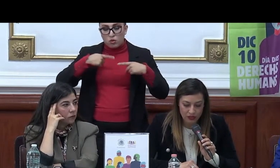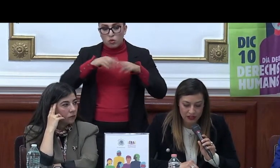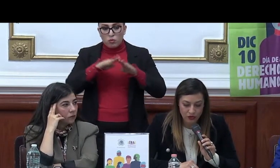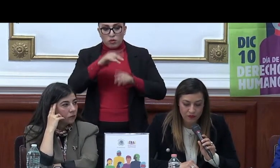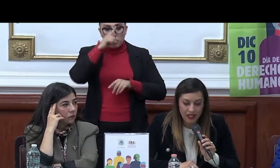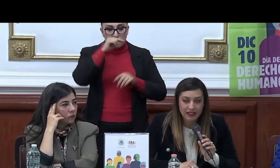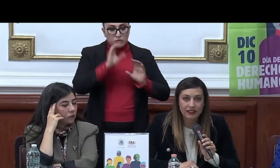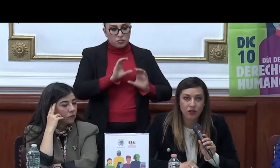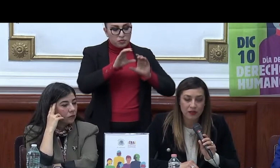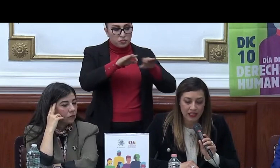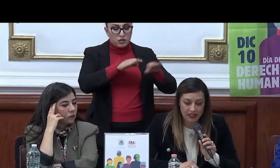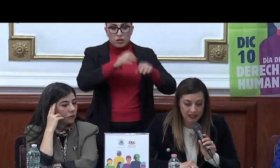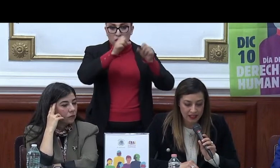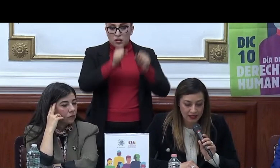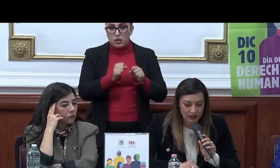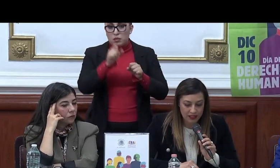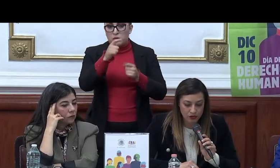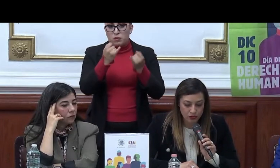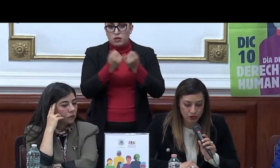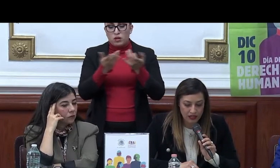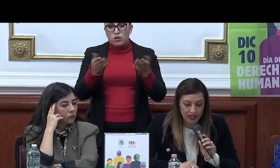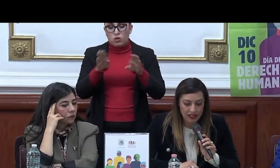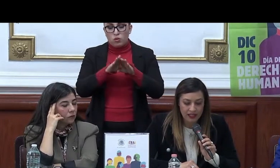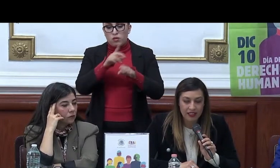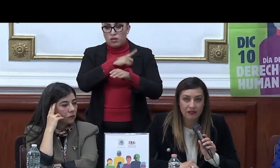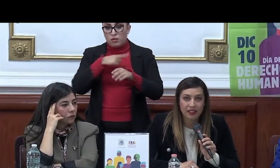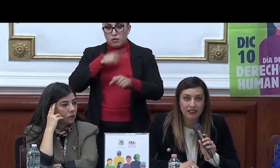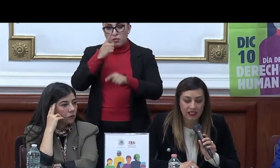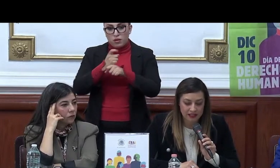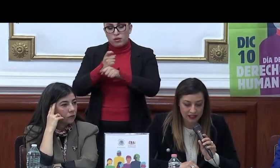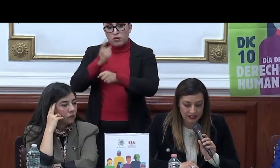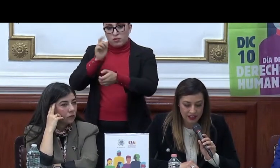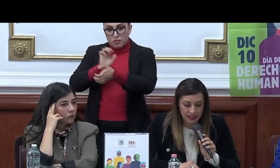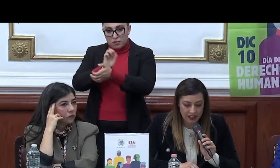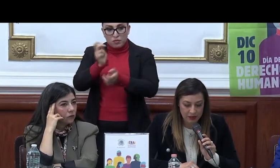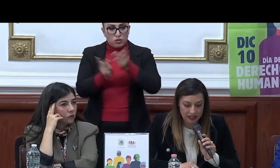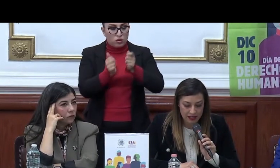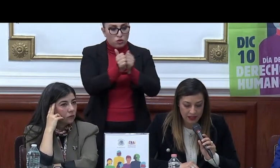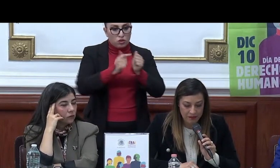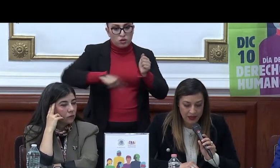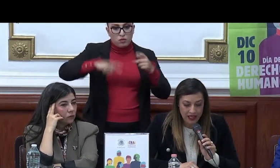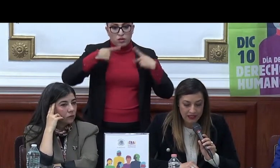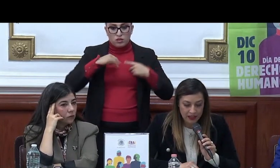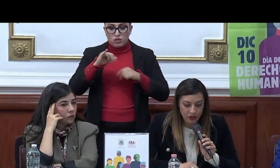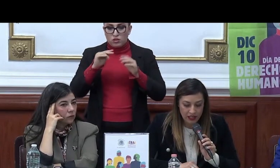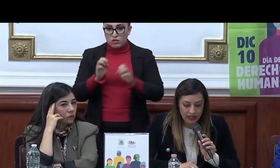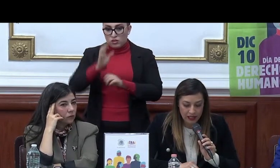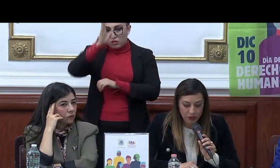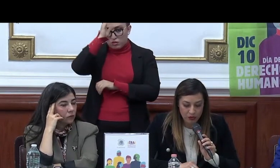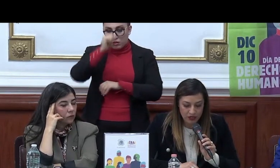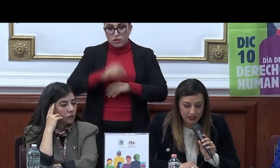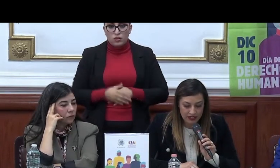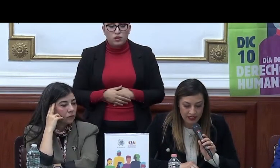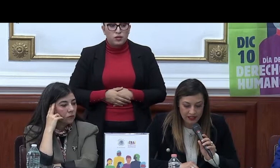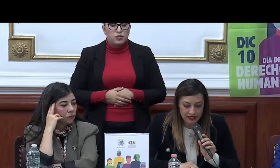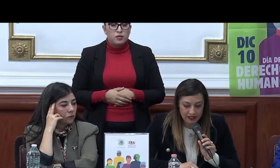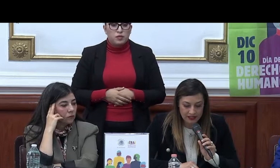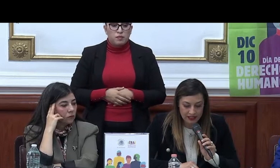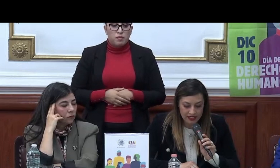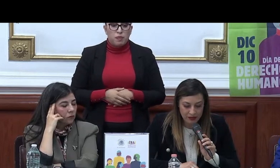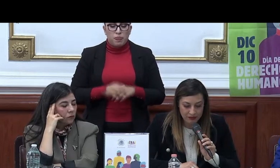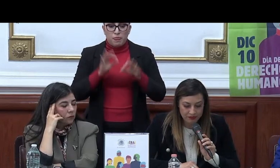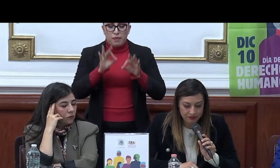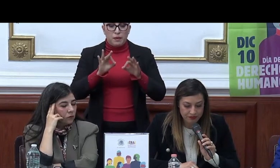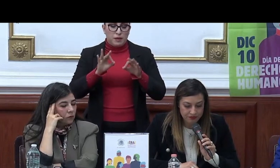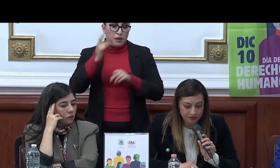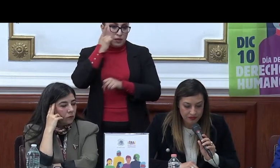trabajo digno, sin olvidar la debida consulta que debe realizarse en la materia. Dado que la proponente de esta